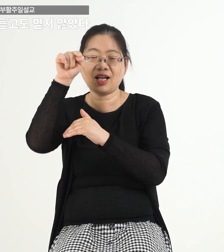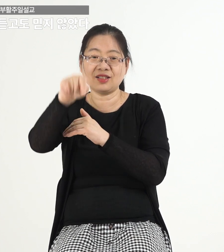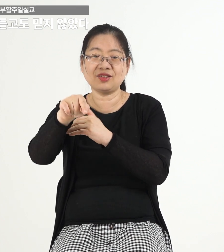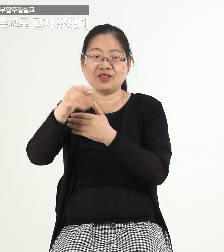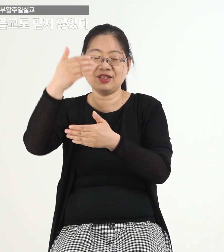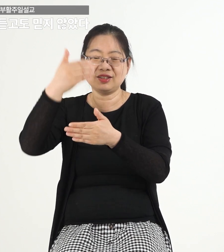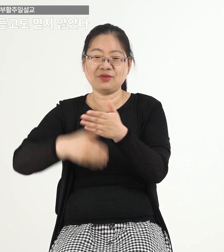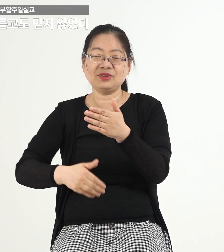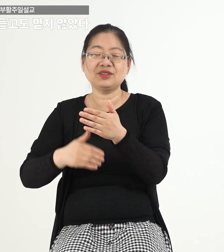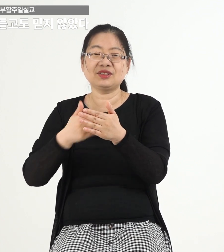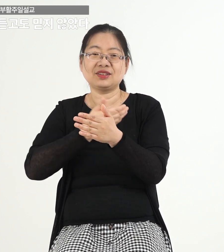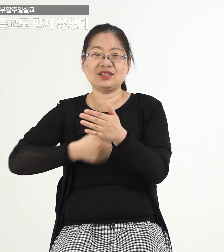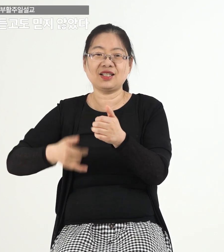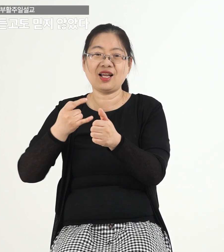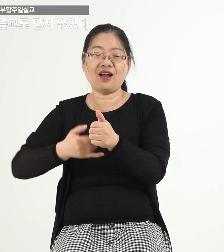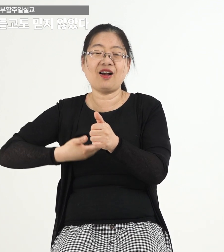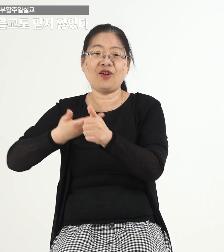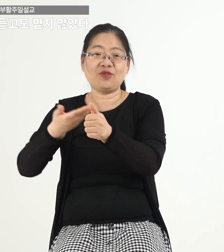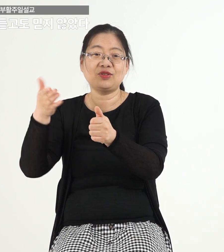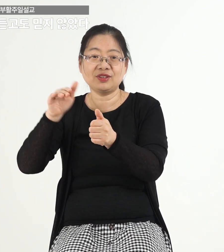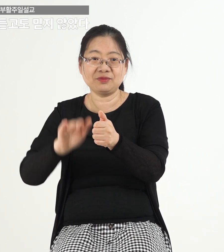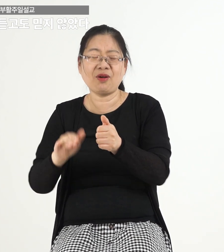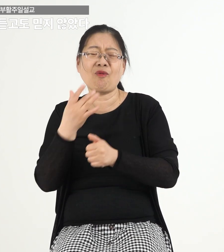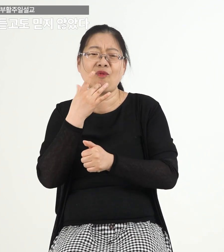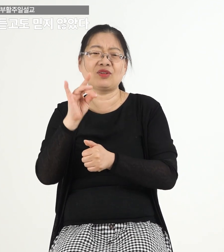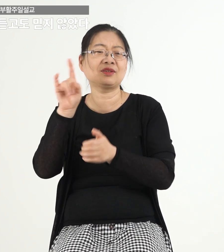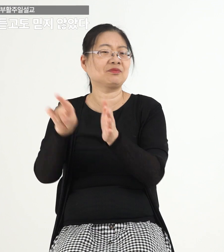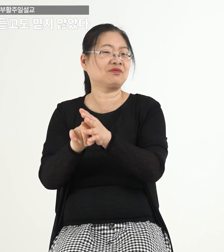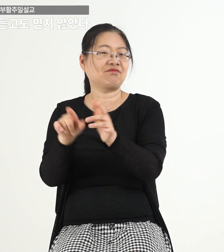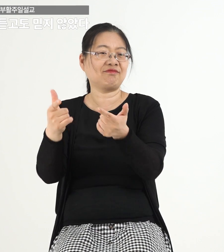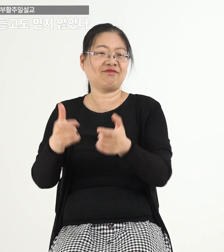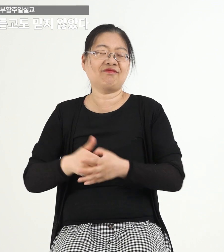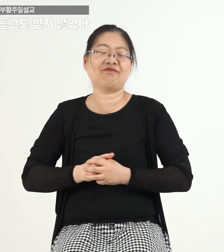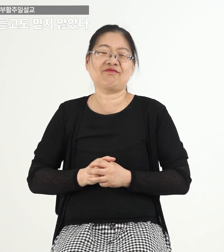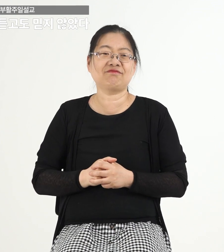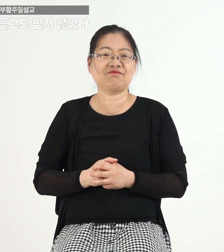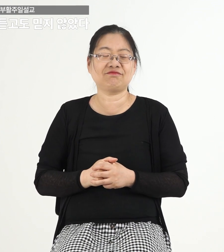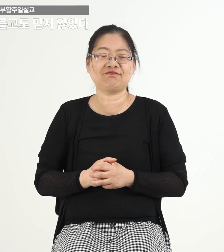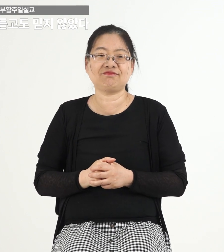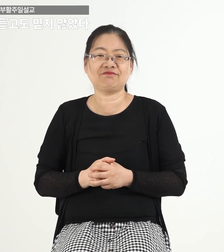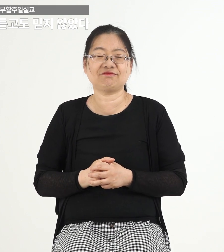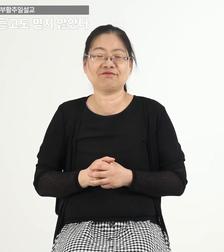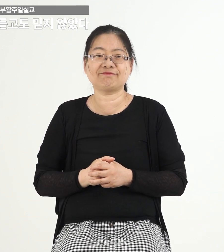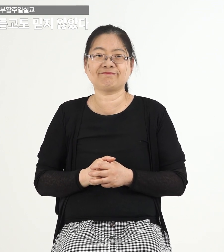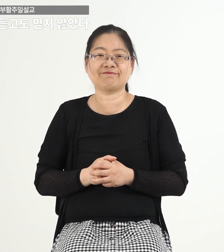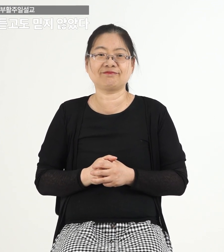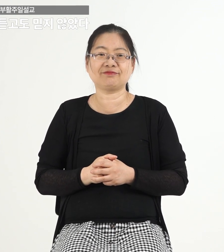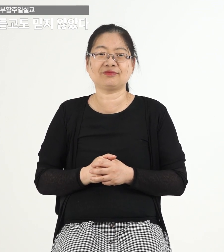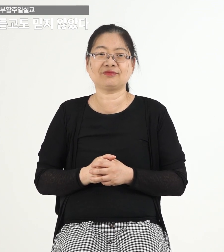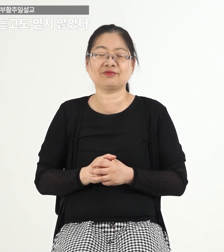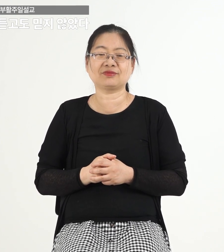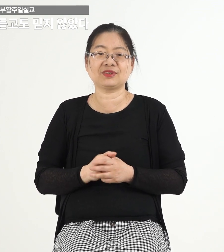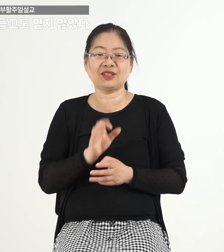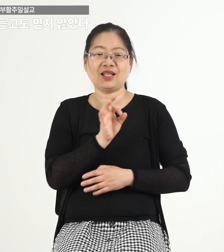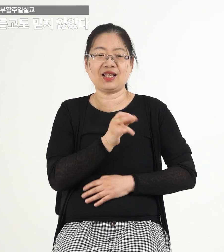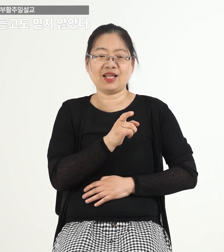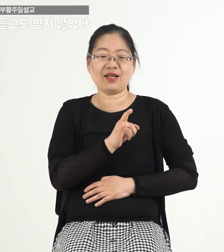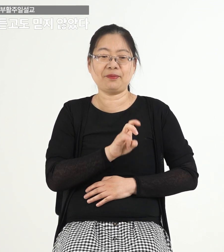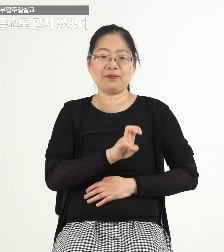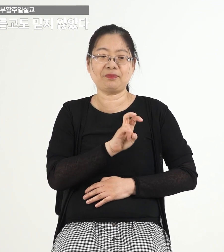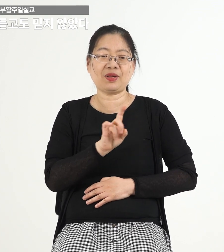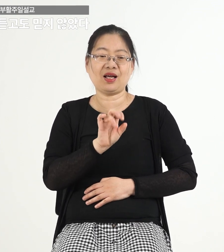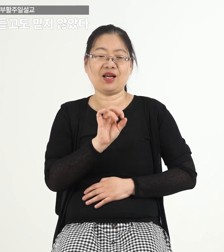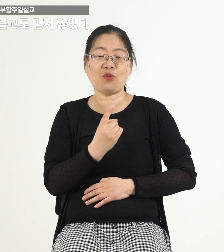제자들에게 알리었으되 역시 믿지 아니하니라. 여러분, 이 사이에 엠마오